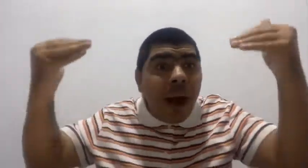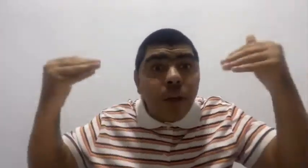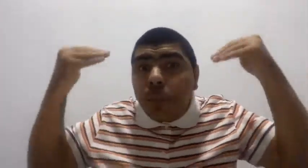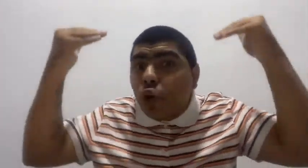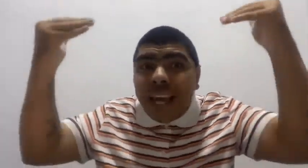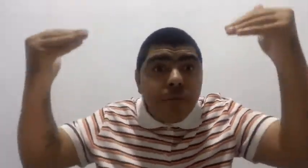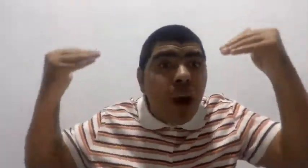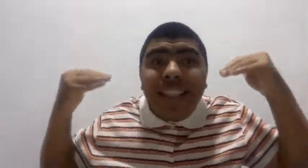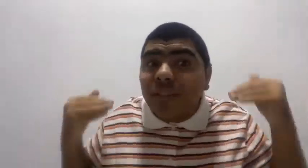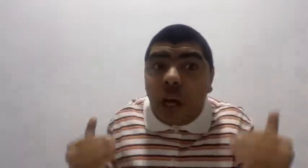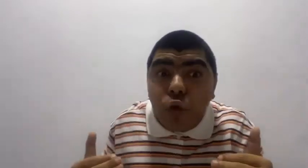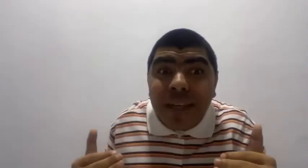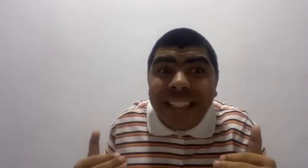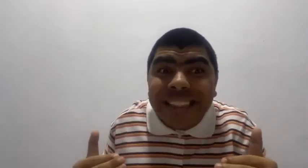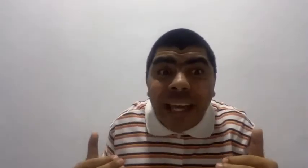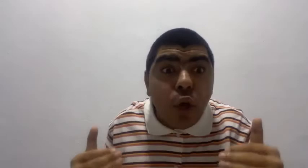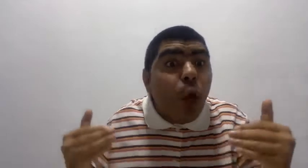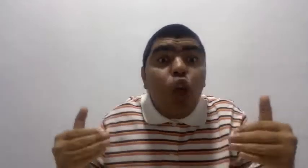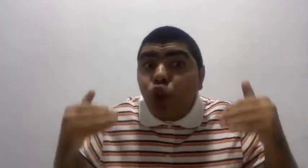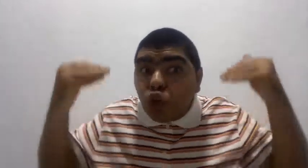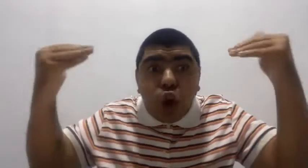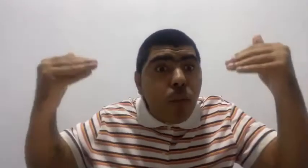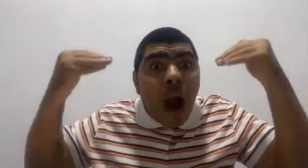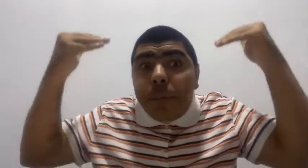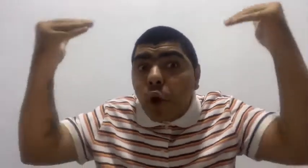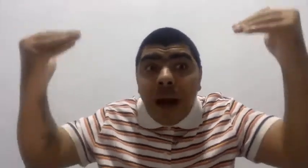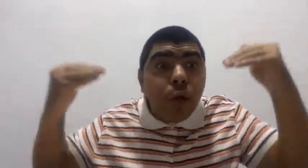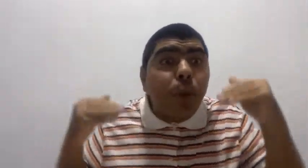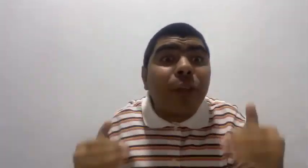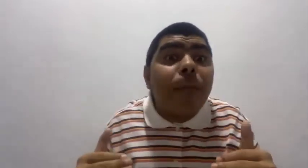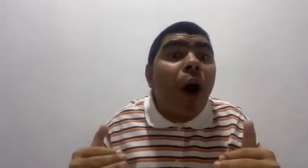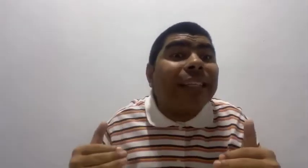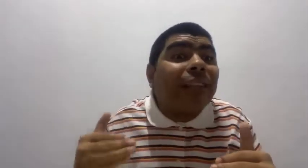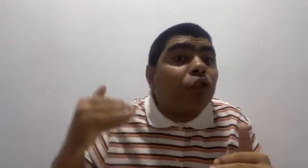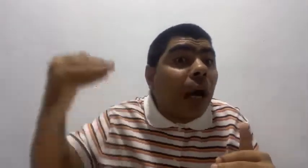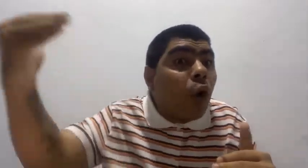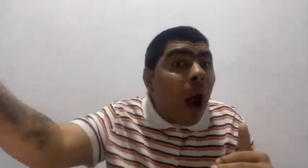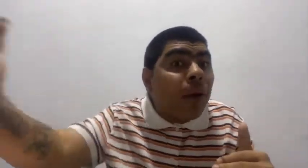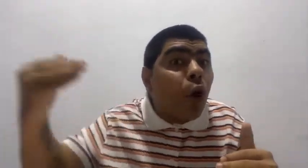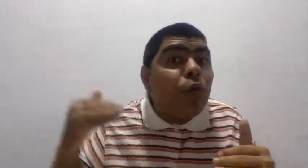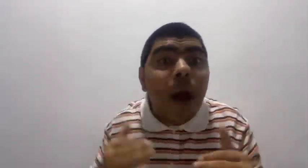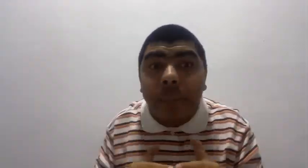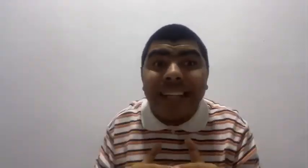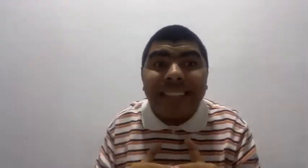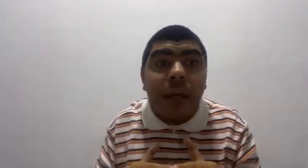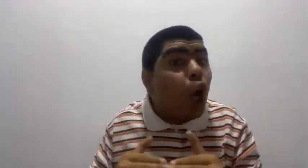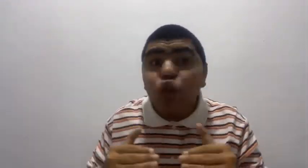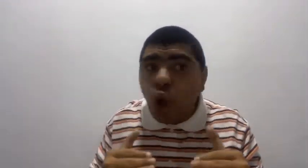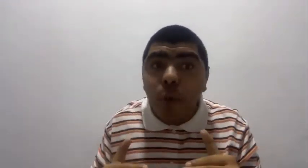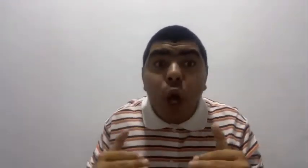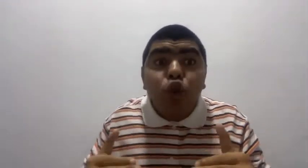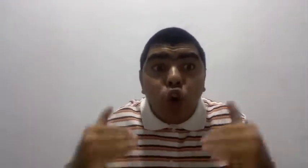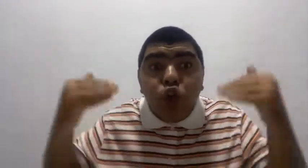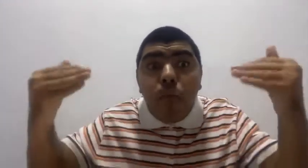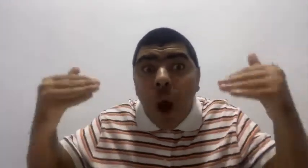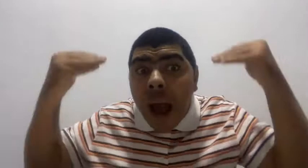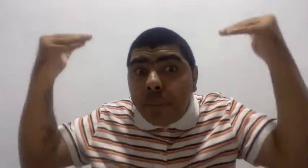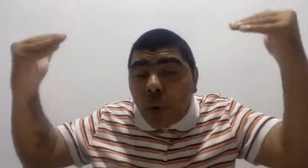aprobados porque hemos alcanzado un ministerio. No somos aprobados porque hemos alcanzado a coger una parte. No, no somos